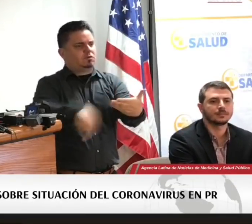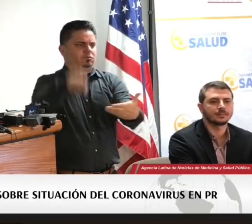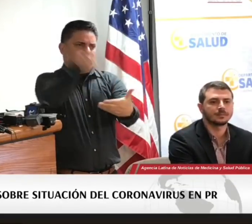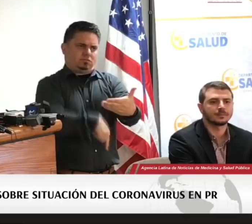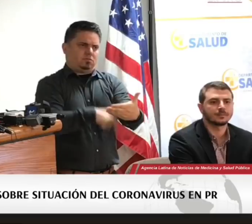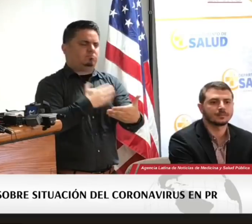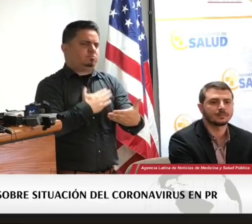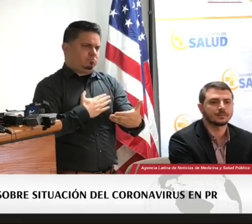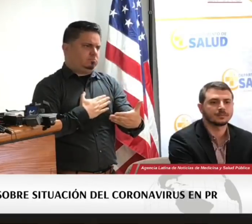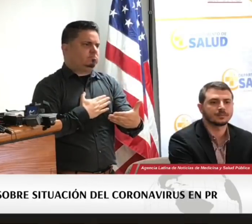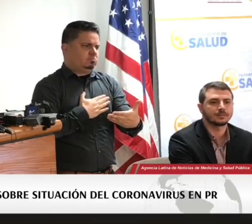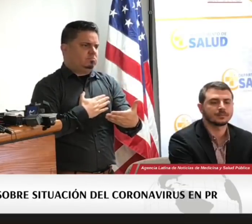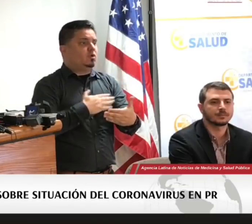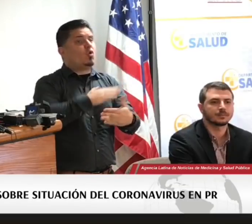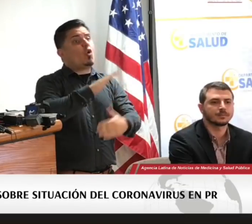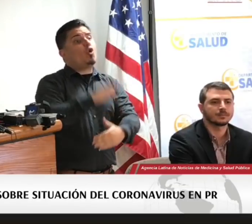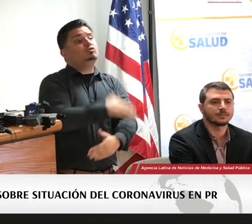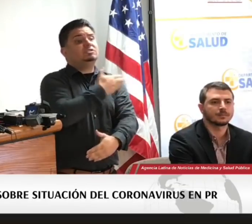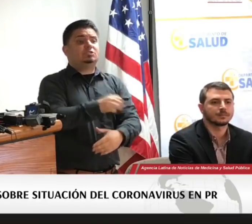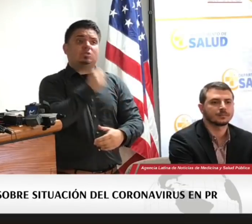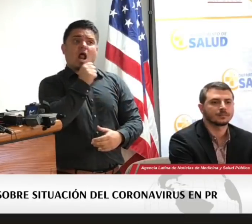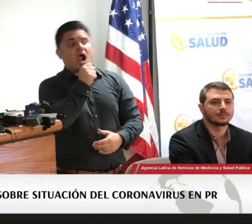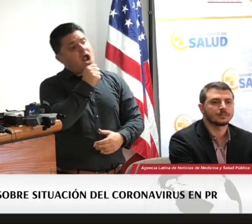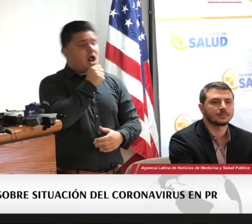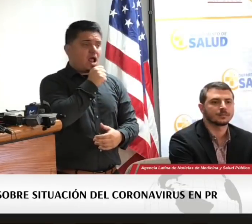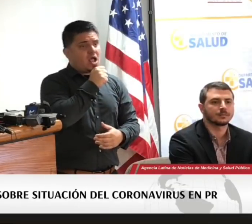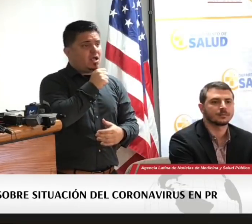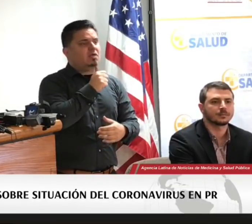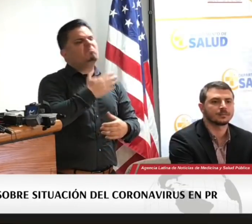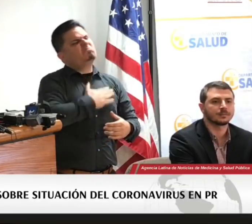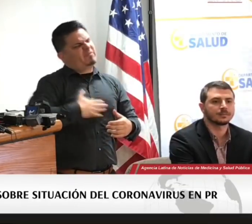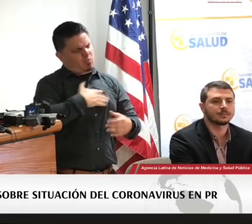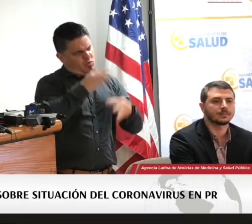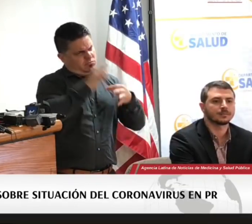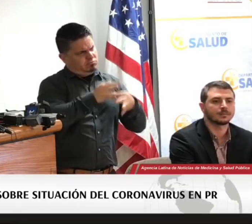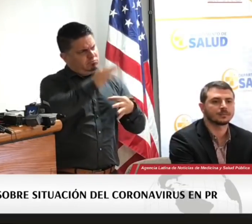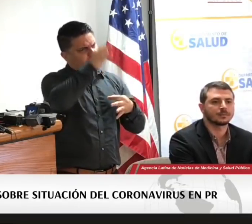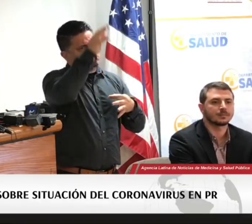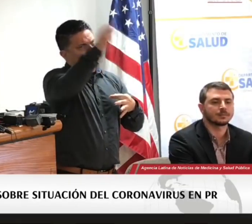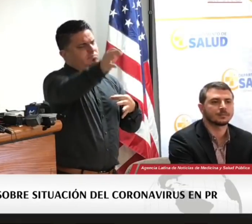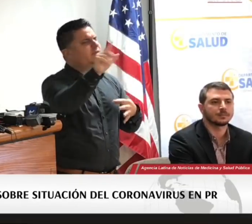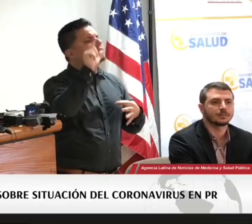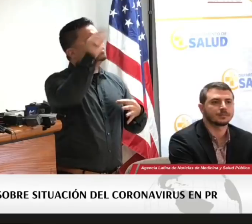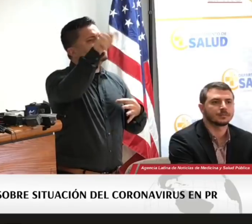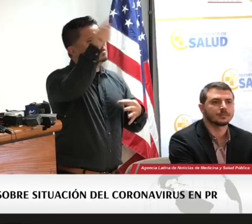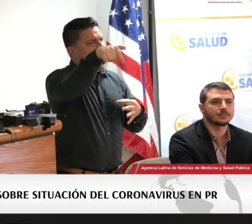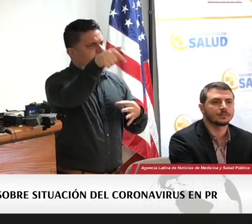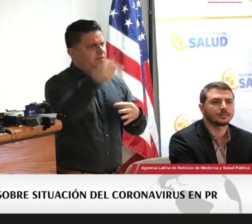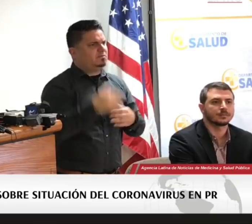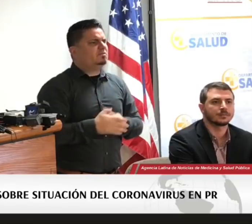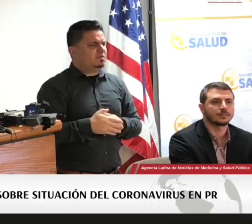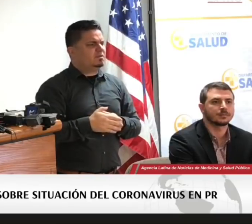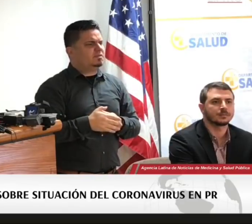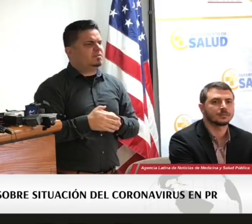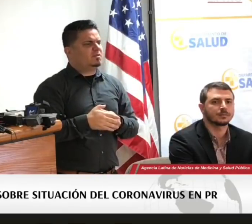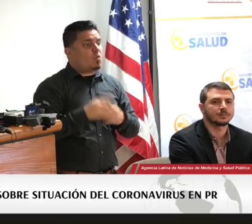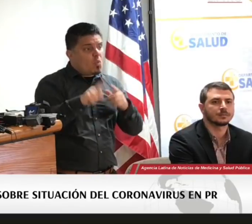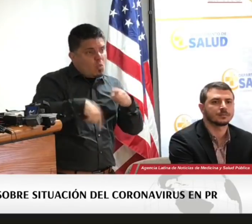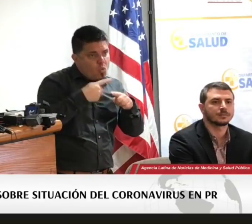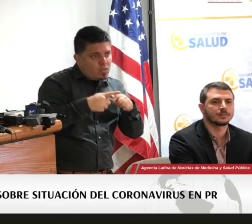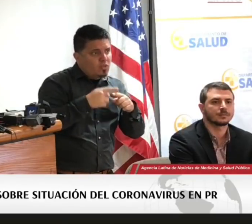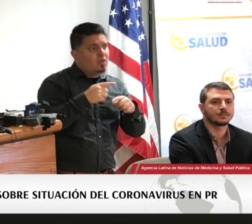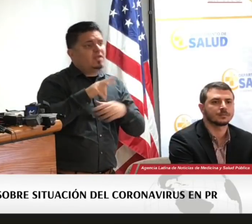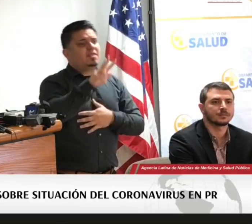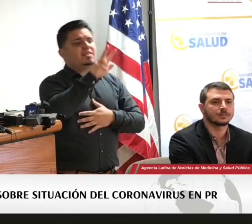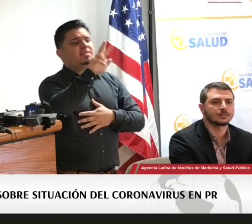sean conciertos que sean pospuestos para una fecha posterior al 31 de marzo por el